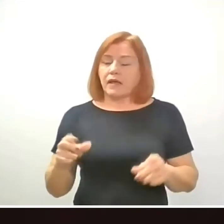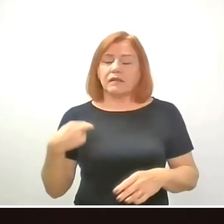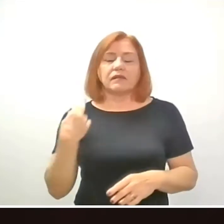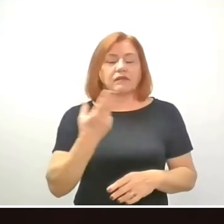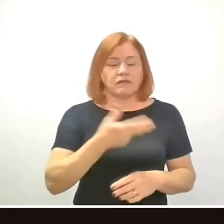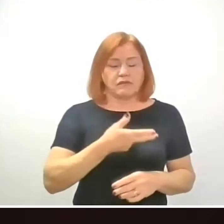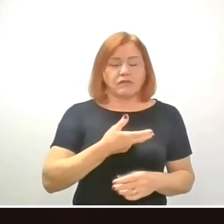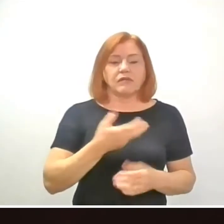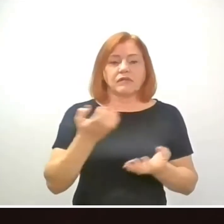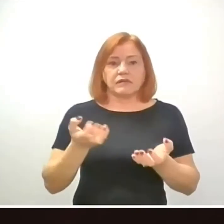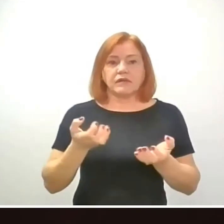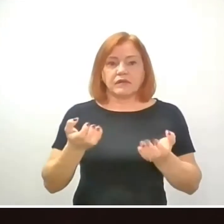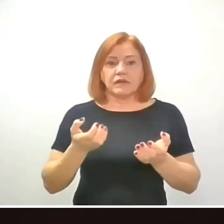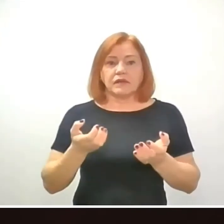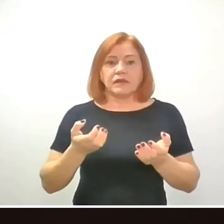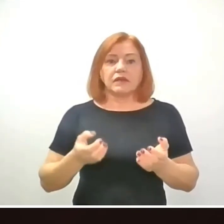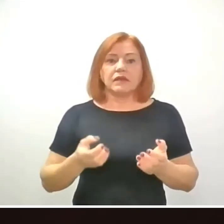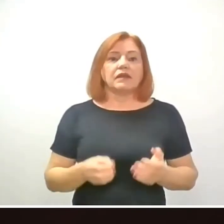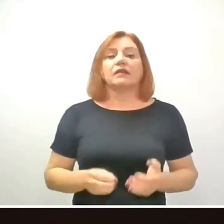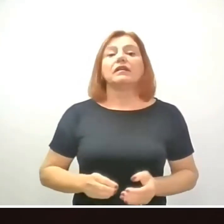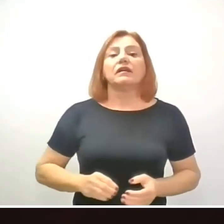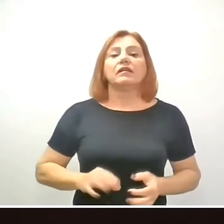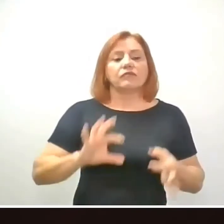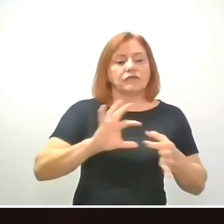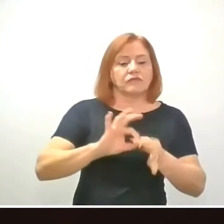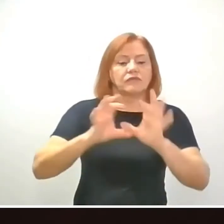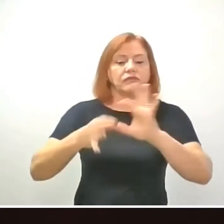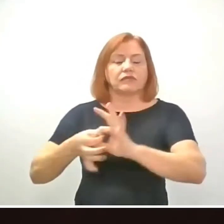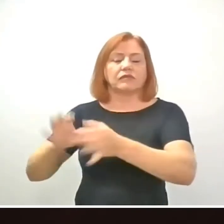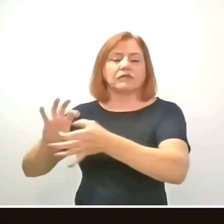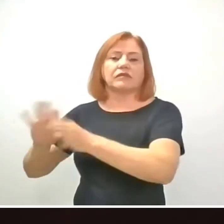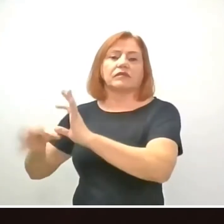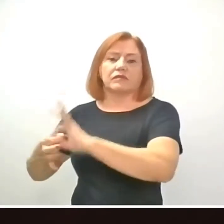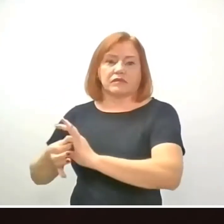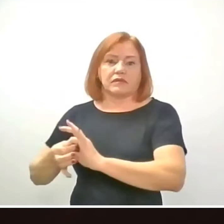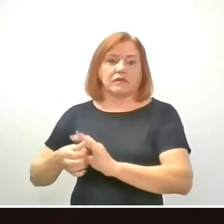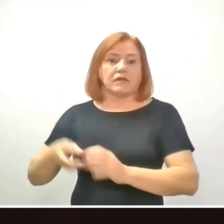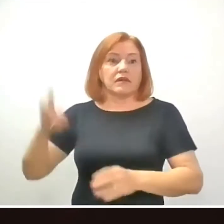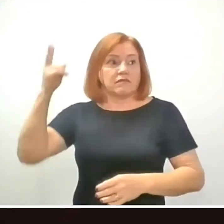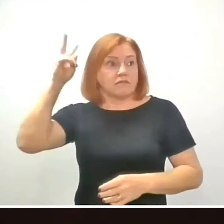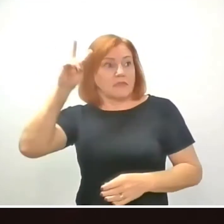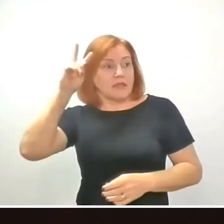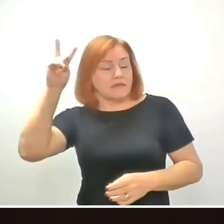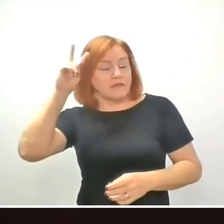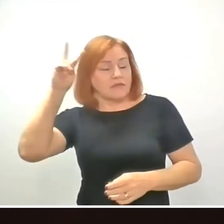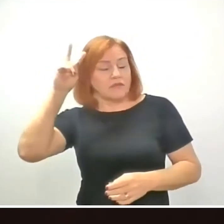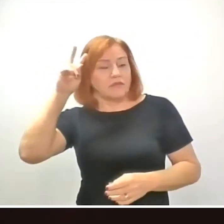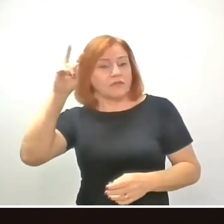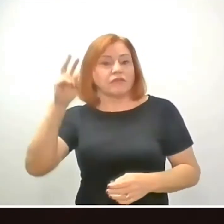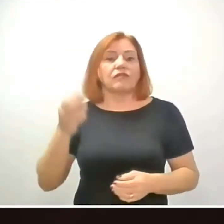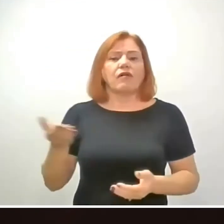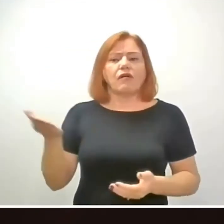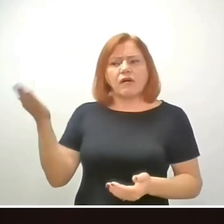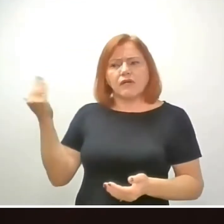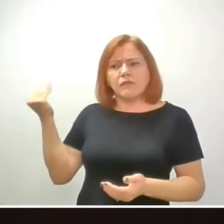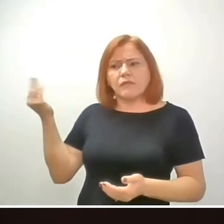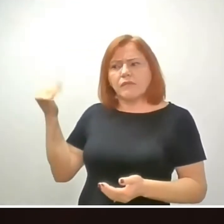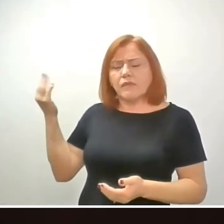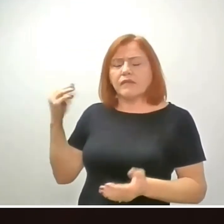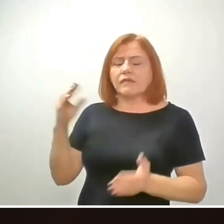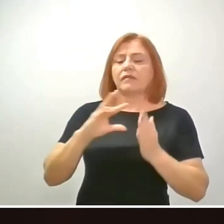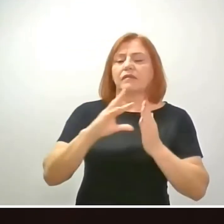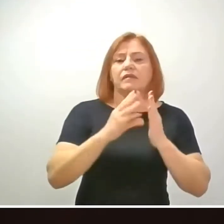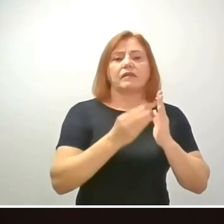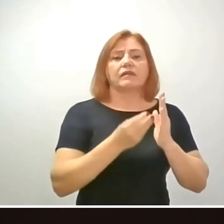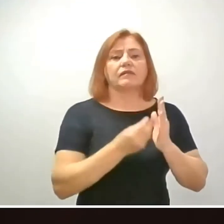nos contextualizarmos com relação à história da igreja, ao passado da igreja, verificar os seus acertos,